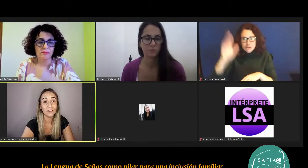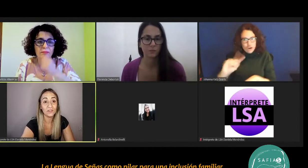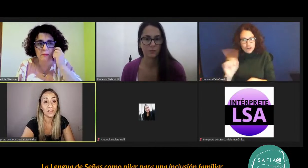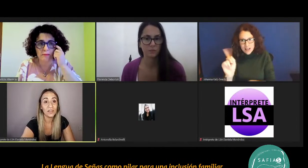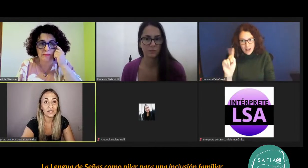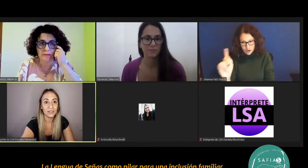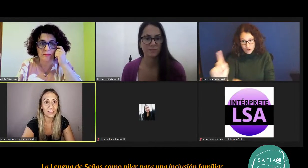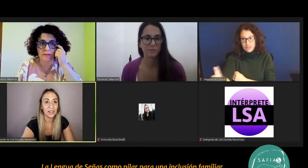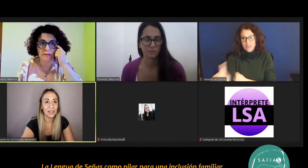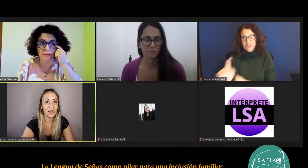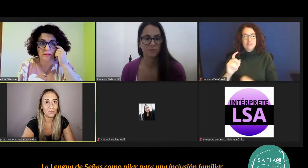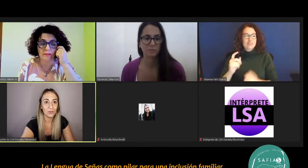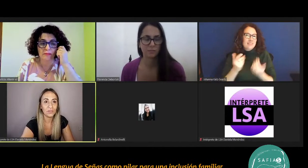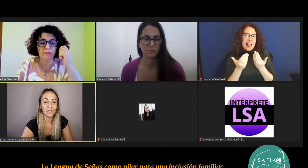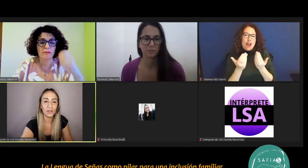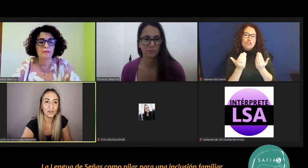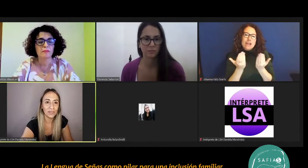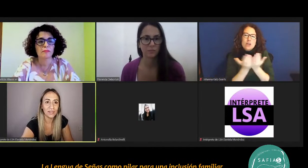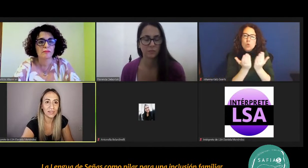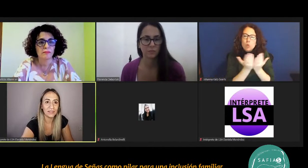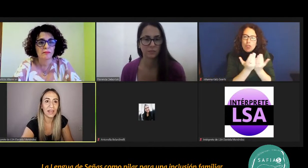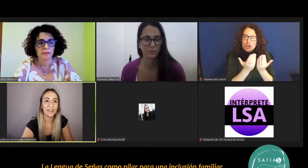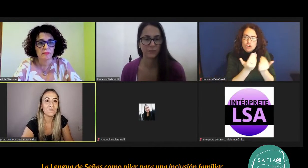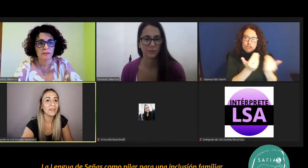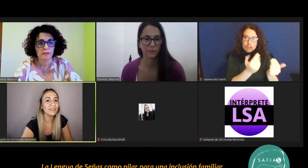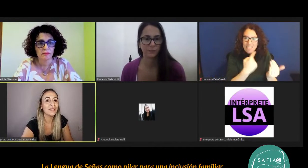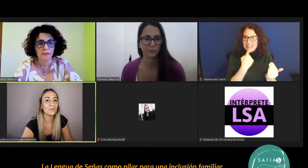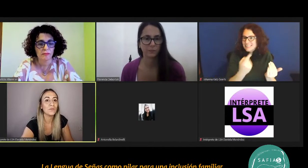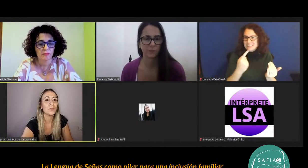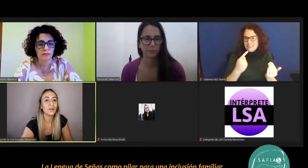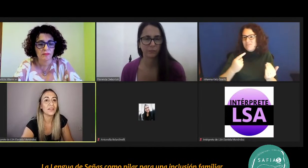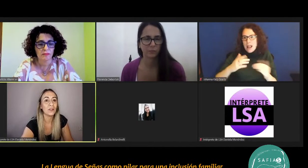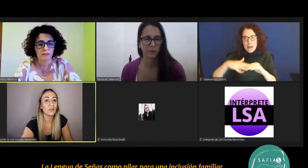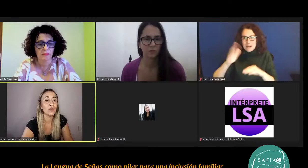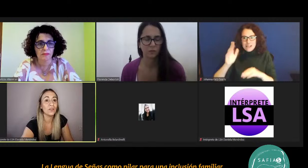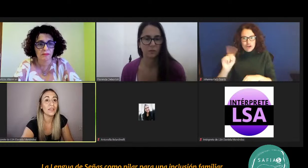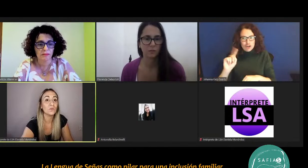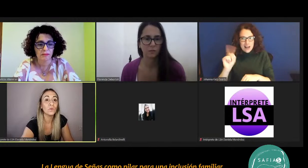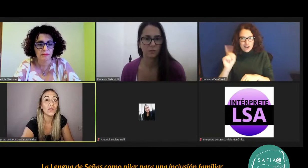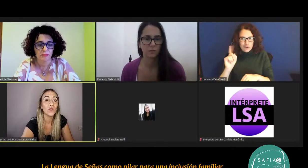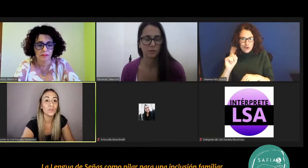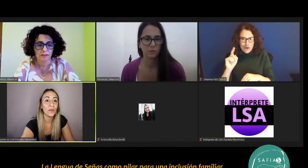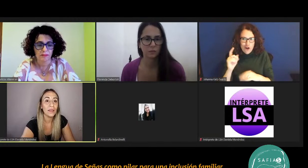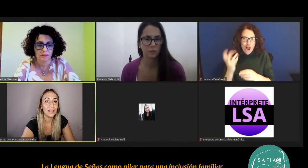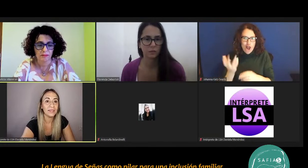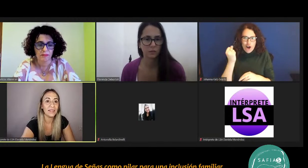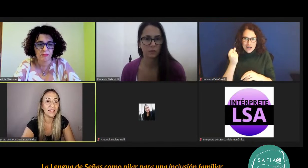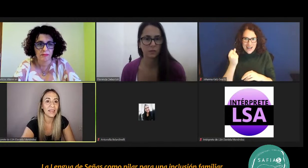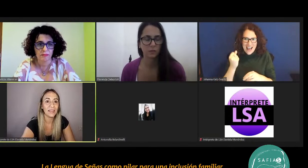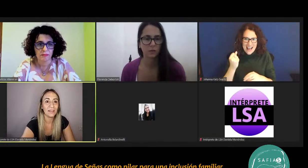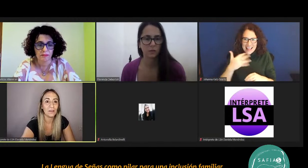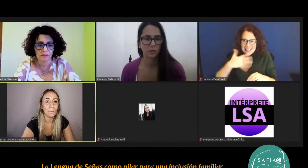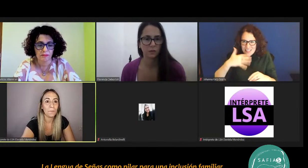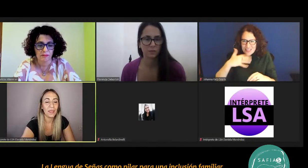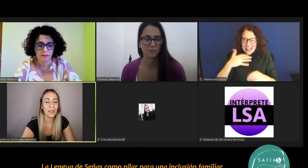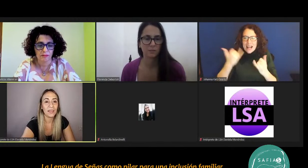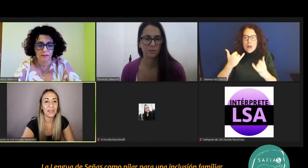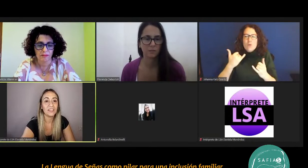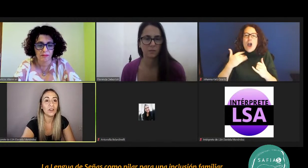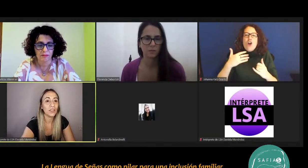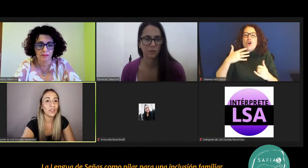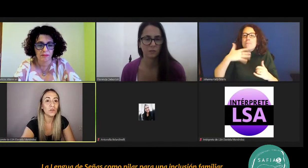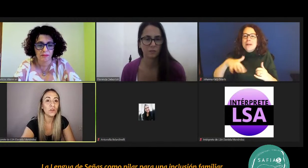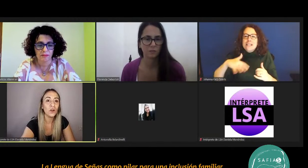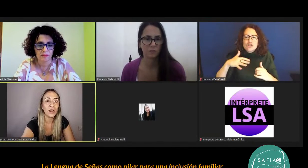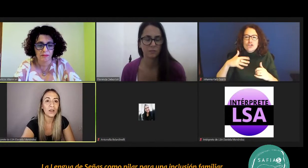3 años, ¿sí? Pero si no, tardan más en poder comprenderlo. Hay estudios que dicen que